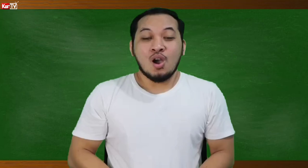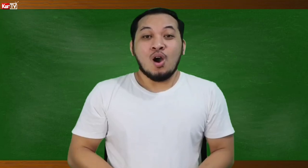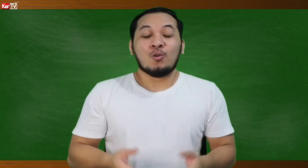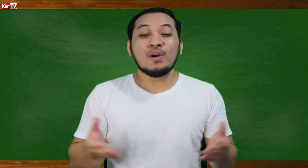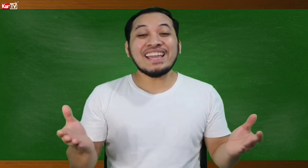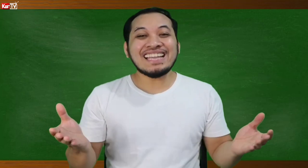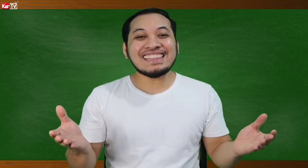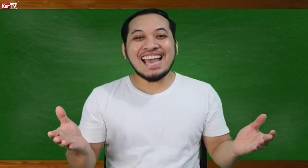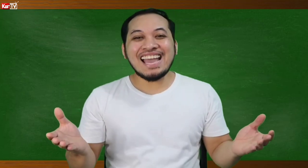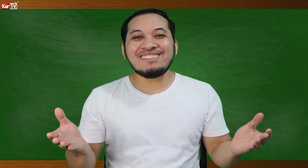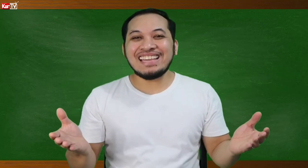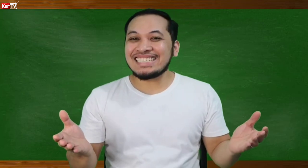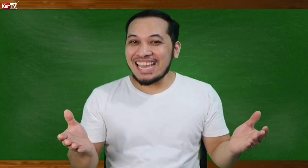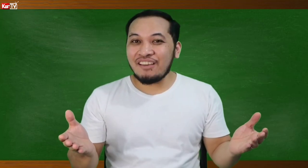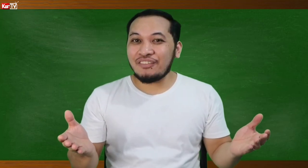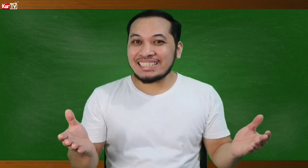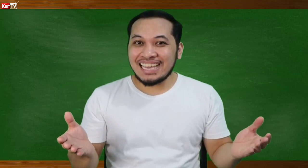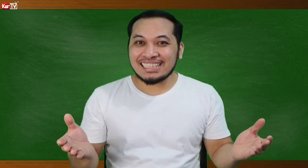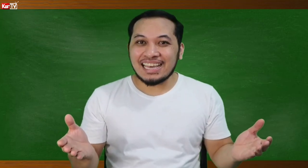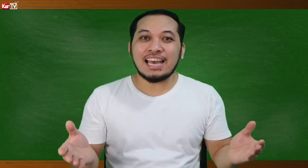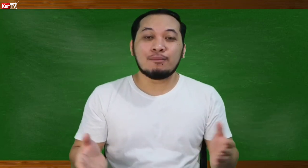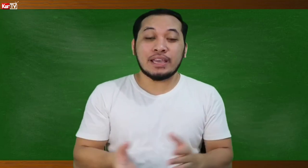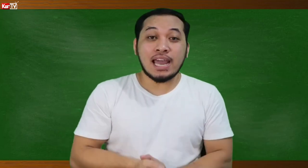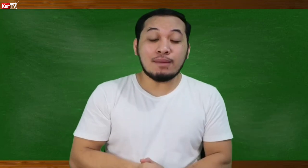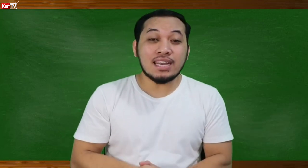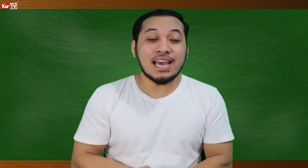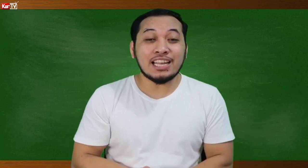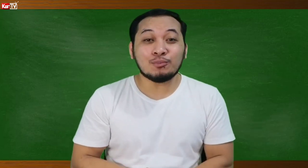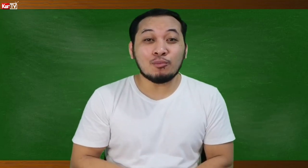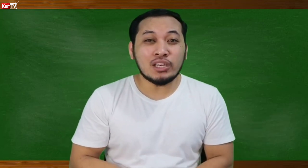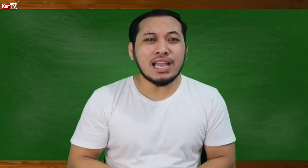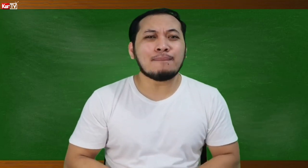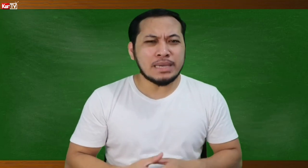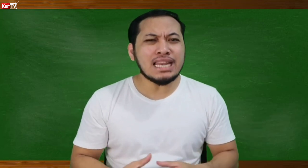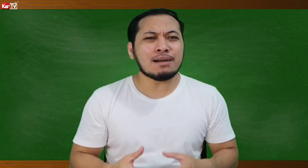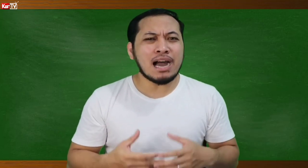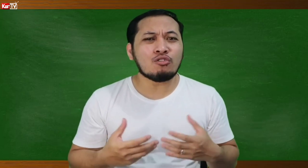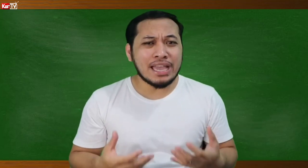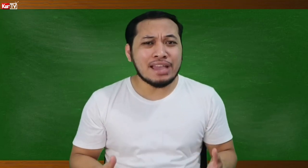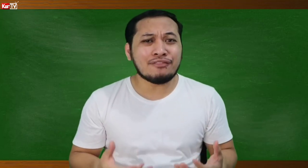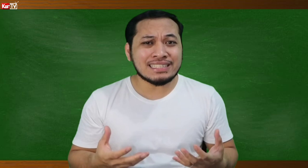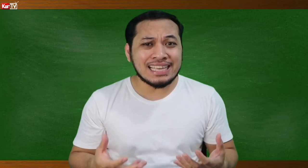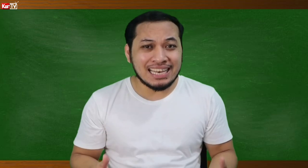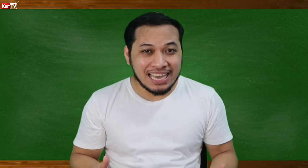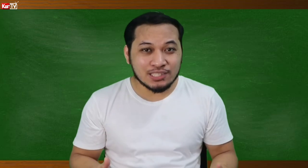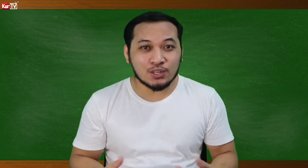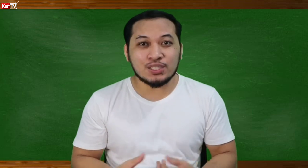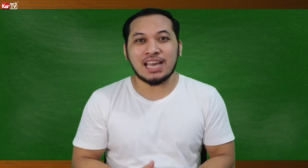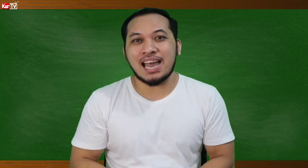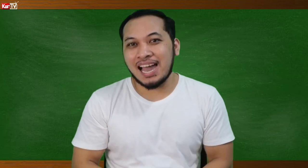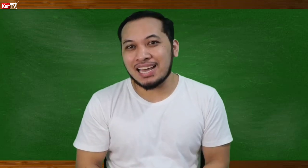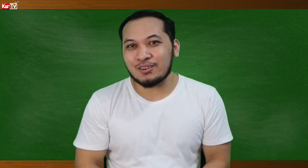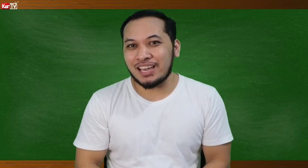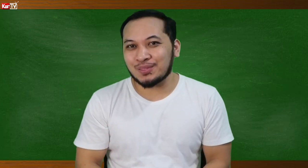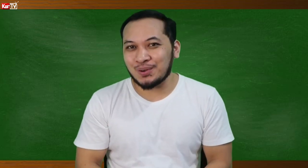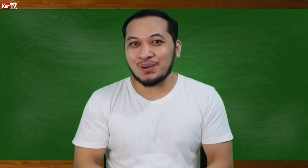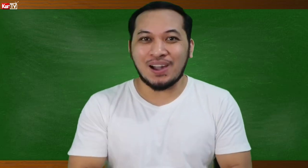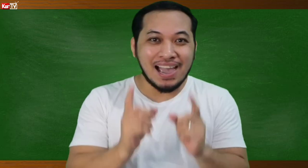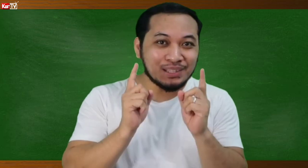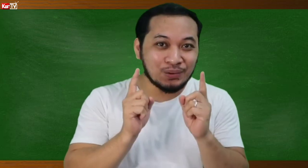Weekend time! It's FSL time! Kaya naman, narito po muli ang pinakabagong FSL lesson sa araw na ito. At kung